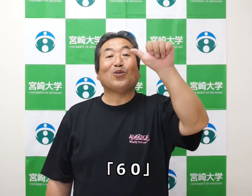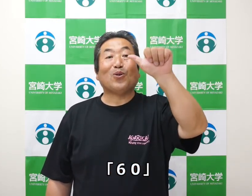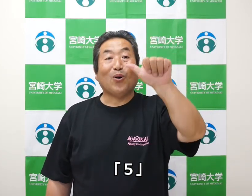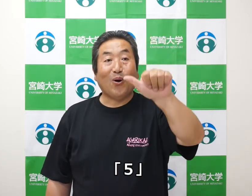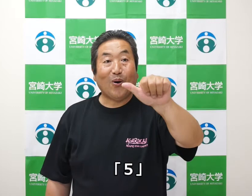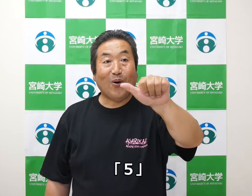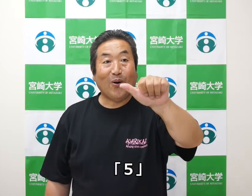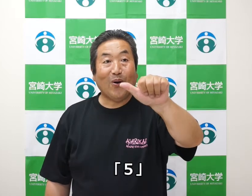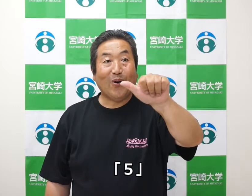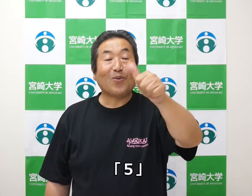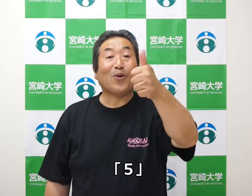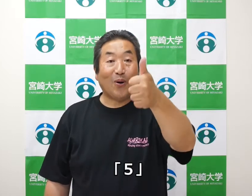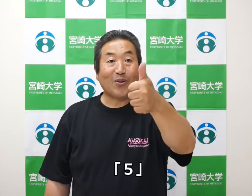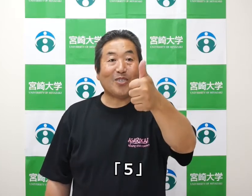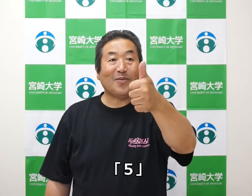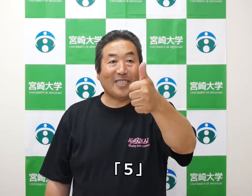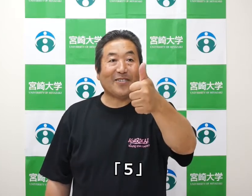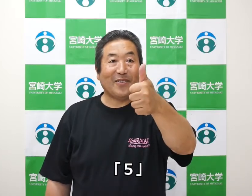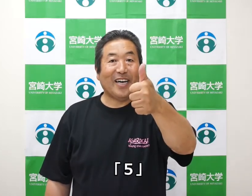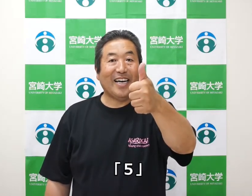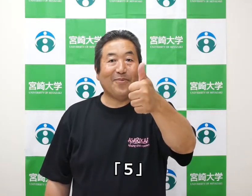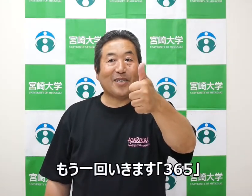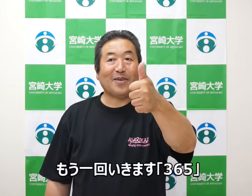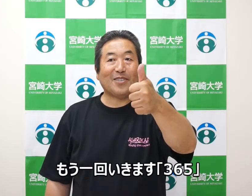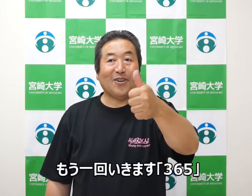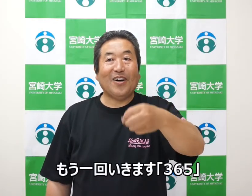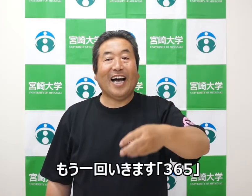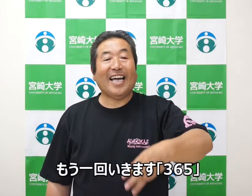365、5、どっちでもいいです。これはもう一回いきますよ。はい、